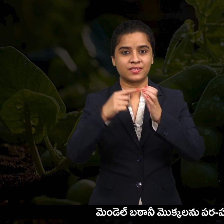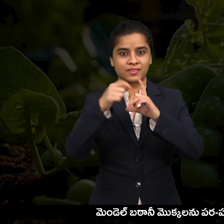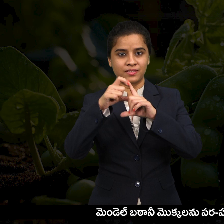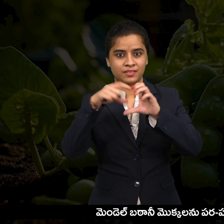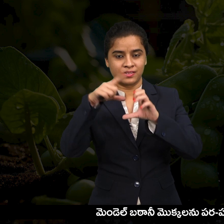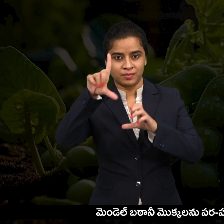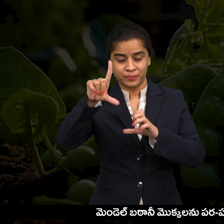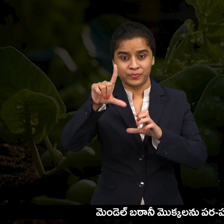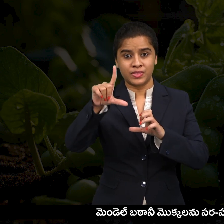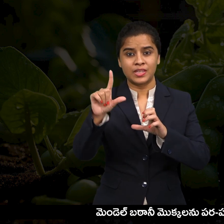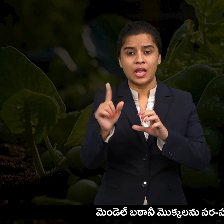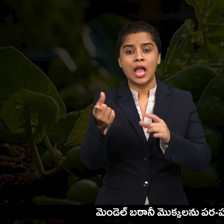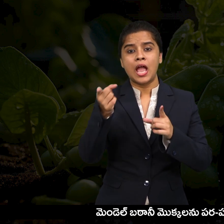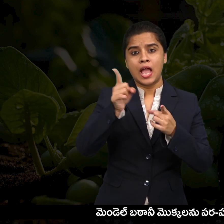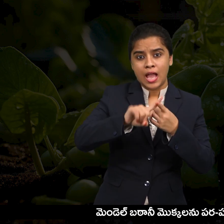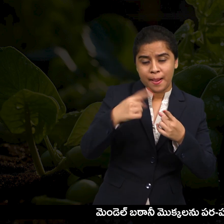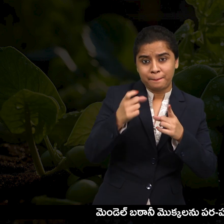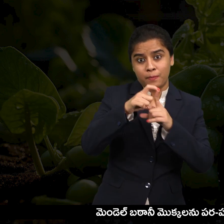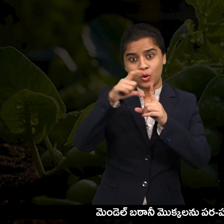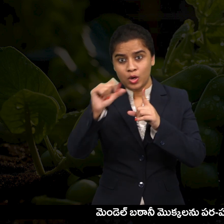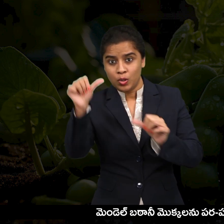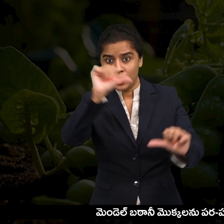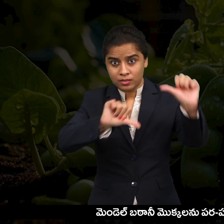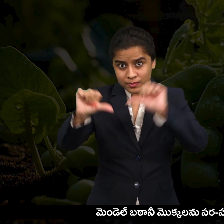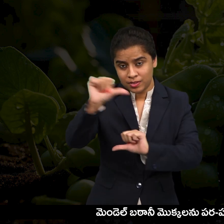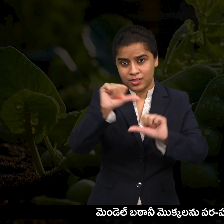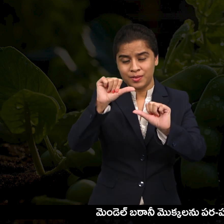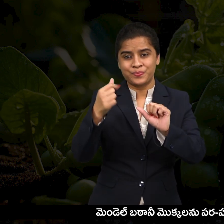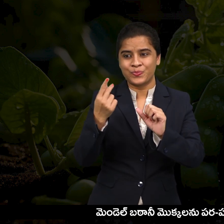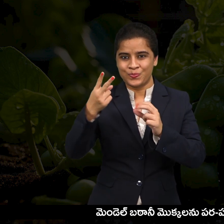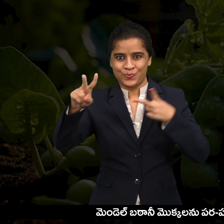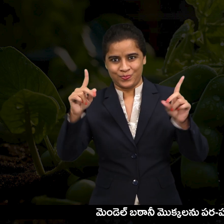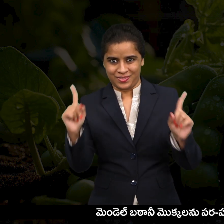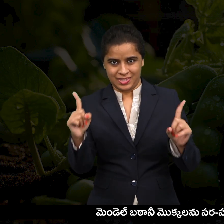మెండెల్ బఠానీ మొక్కలను పరపరాగ సంపర్కం ద్వారా ప్రయోగాలు చేశాడు.